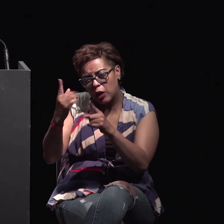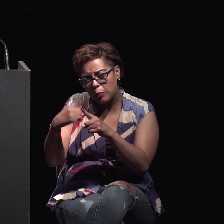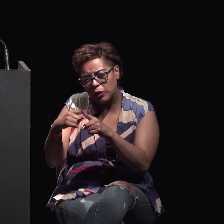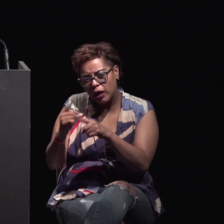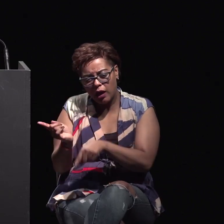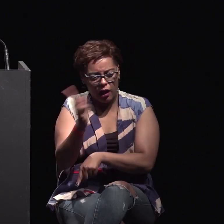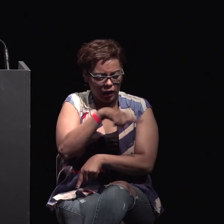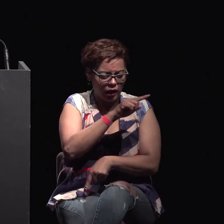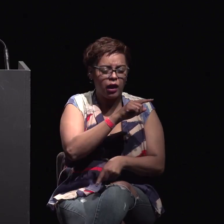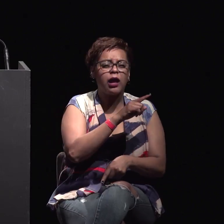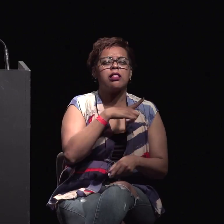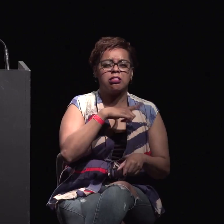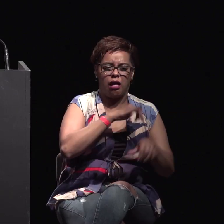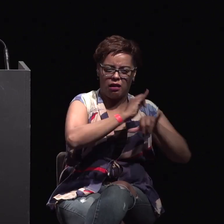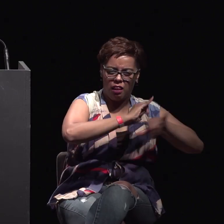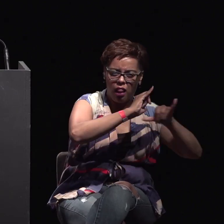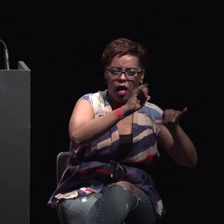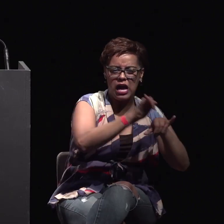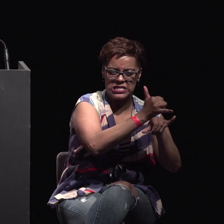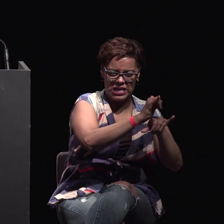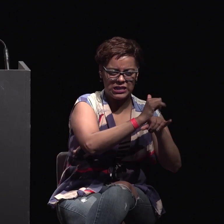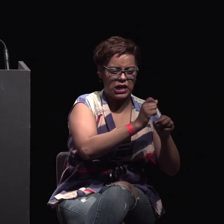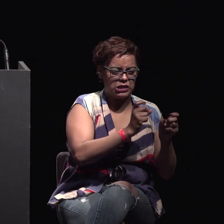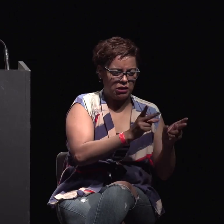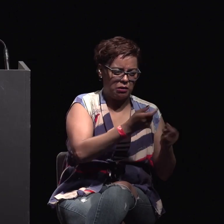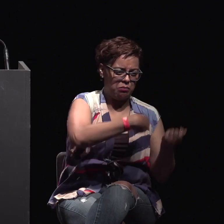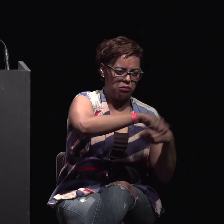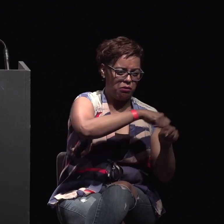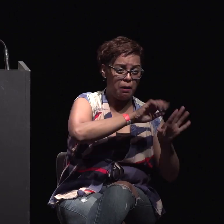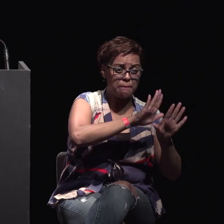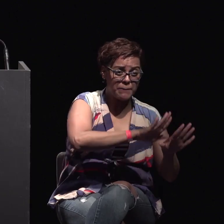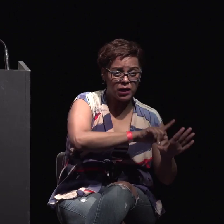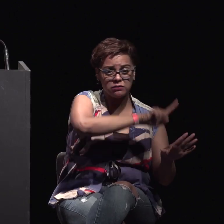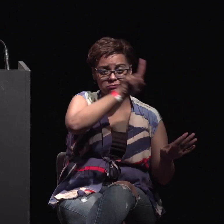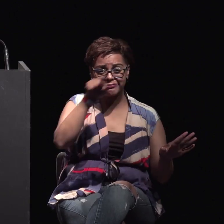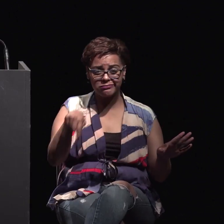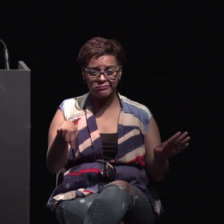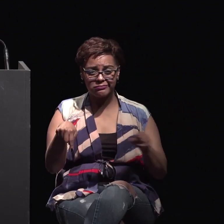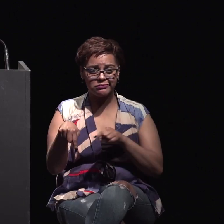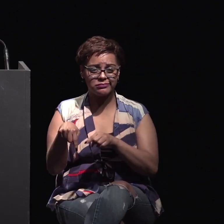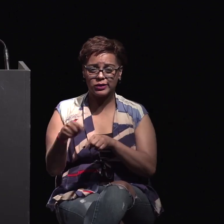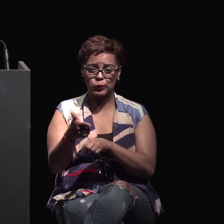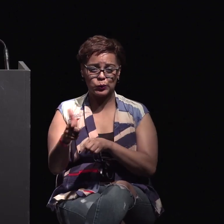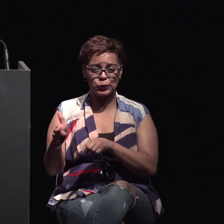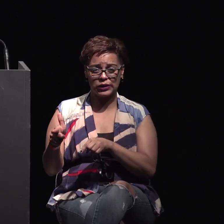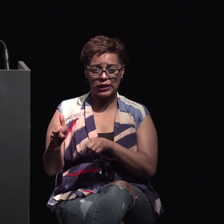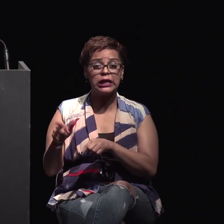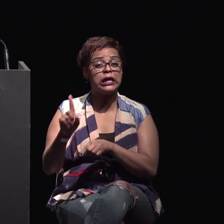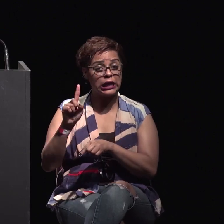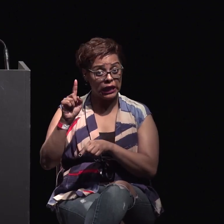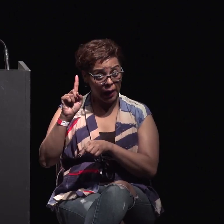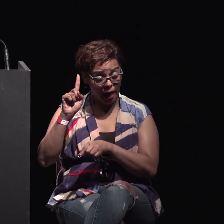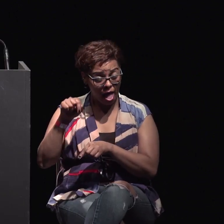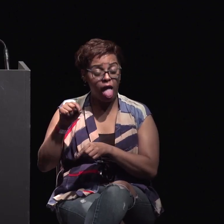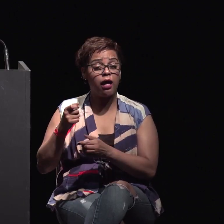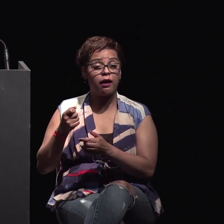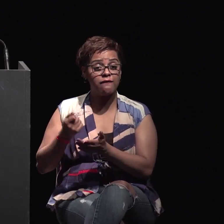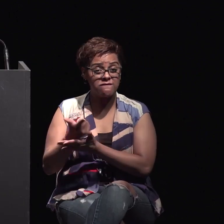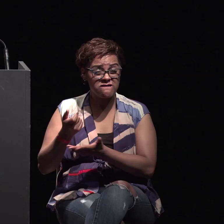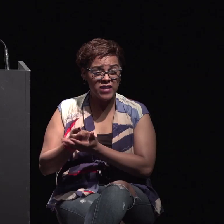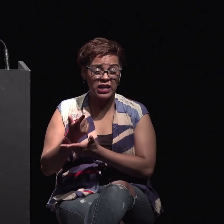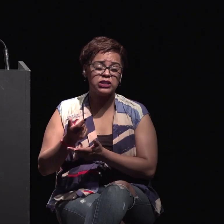superestrutura para a venda de seus livros. E, entretanto, vende livros,